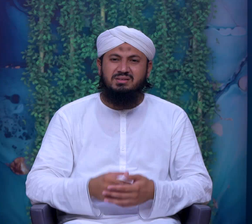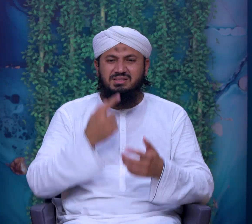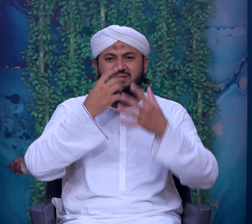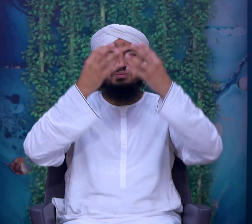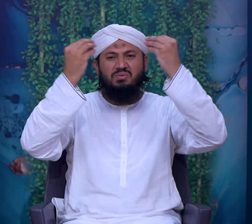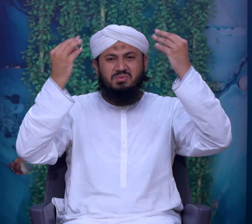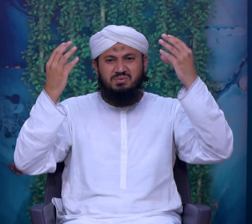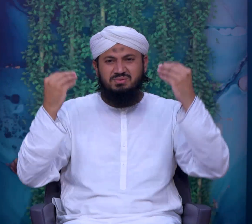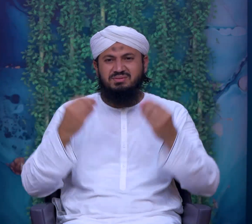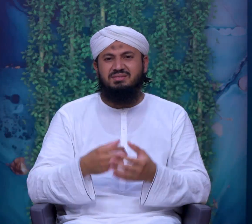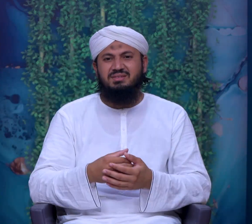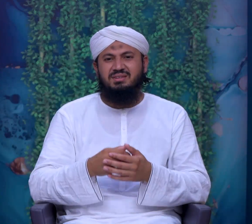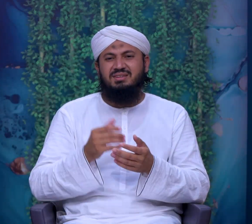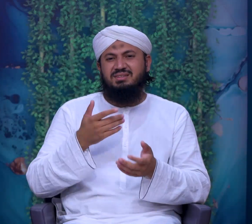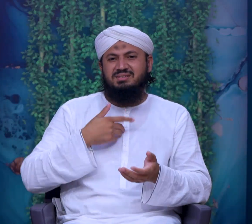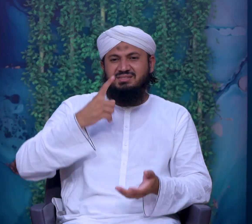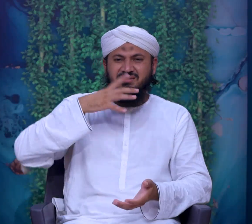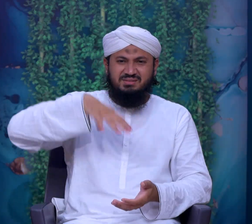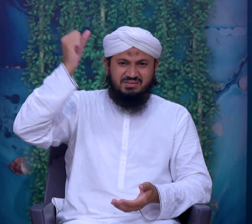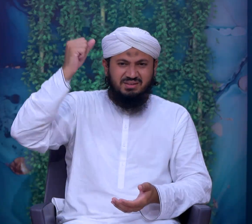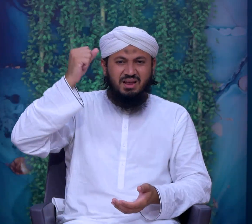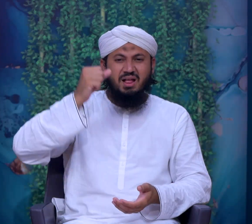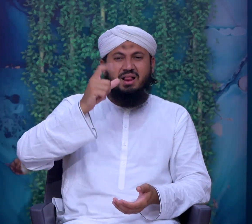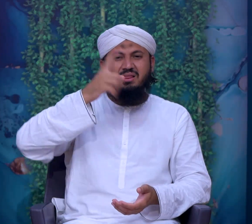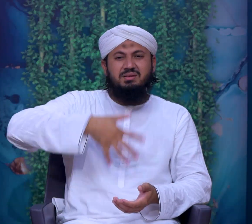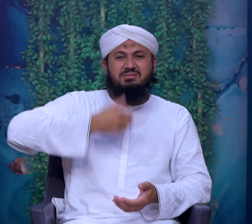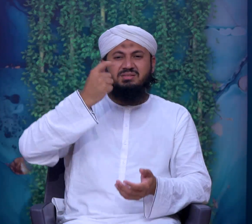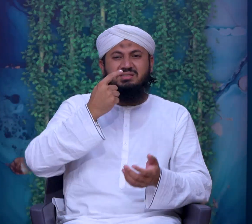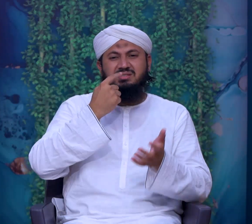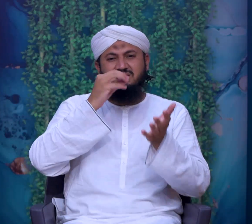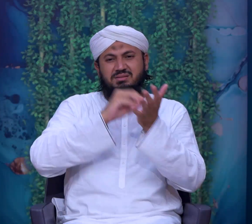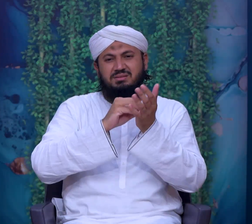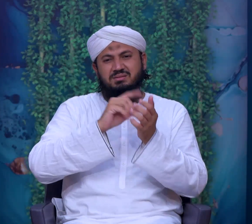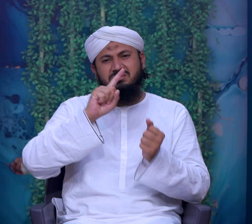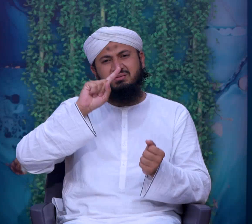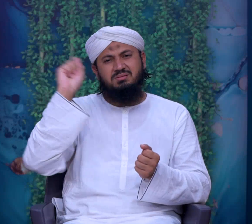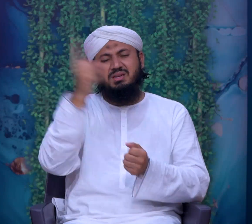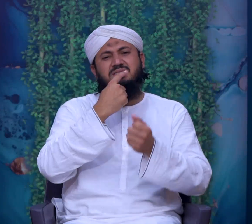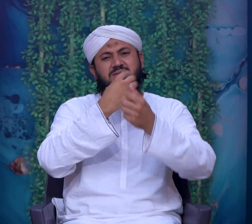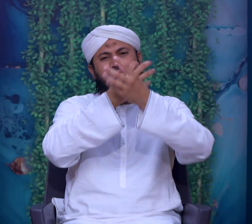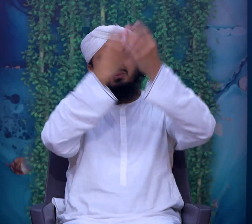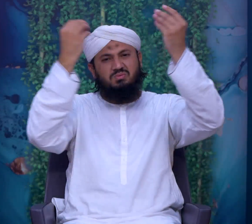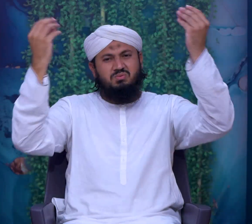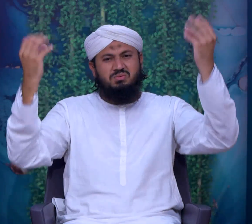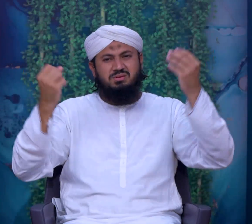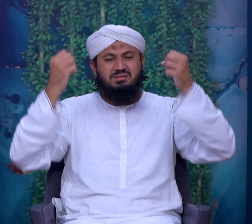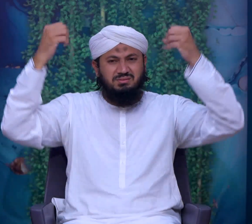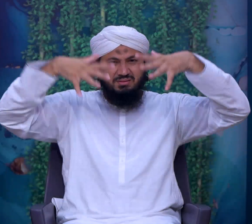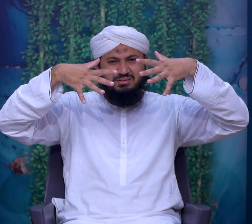وآلہ وصحبہ وسلم بن جا۔ اس نور نے ایک نوری ستون کی صورت اختیار کر لی اور اس قدر روشن ہوا کہ عظمت کے پردے